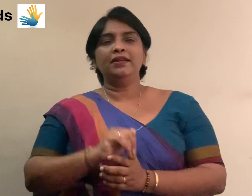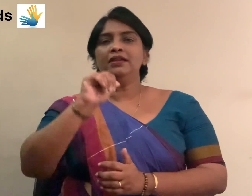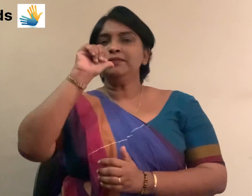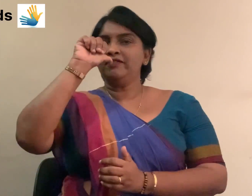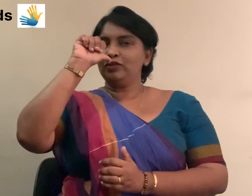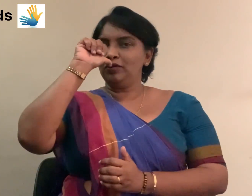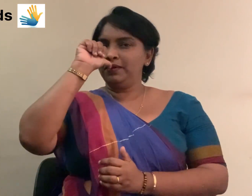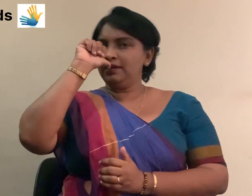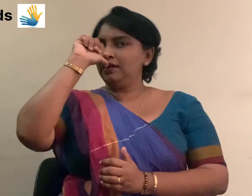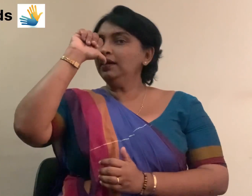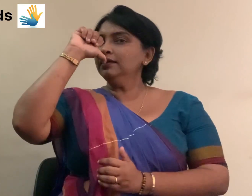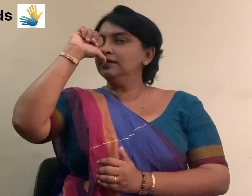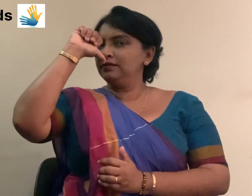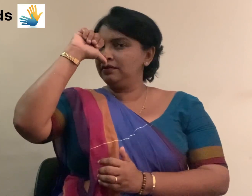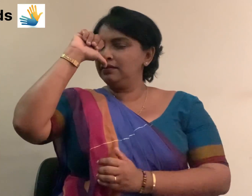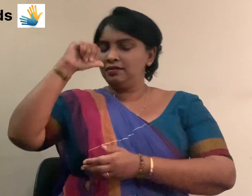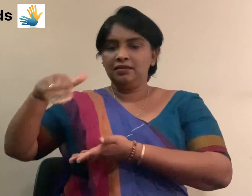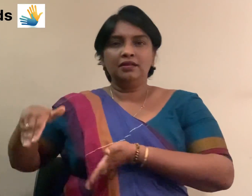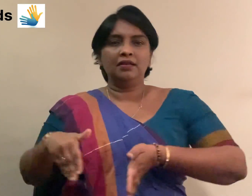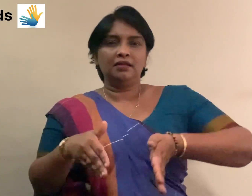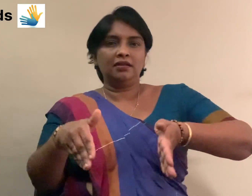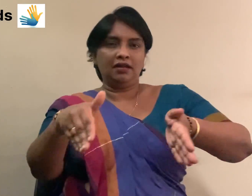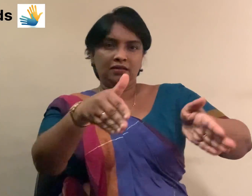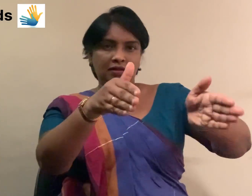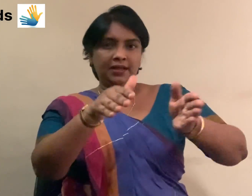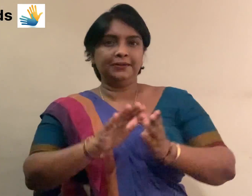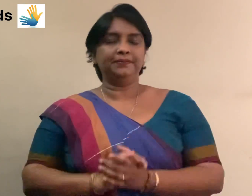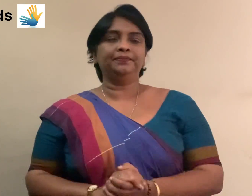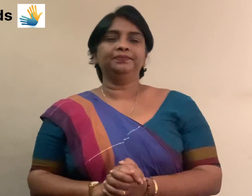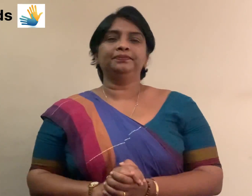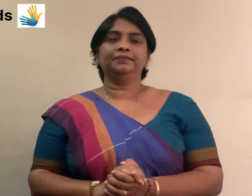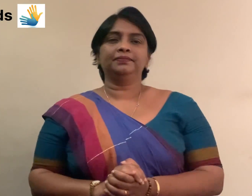මේ වතුර පෙන්නලා ගංගා.